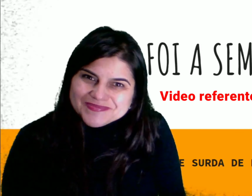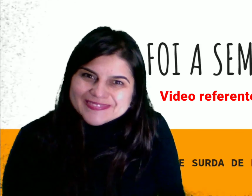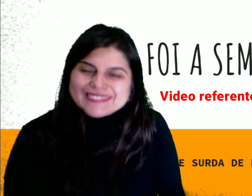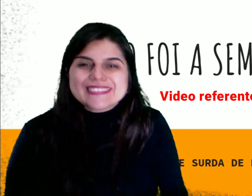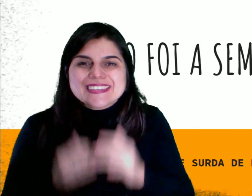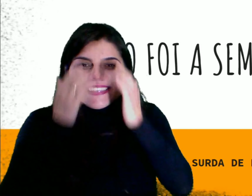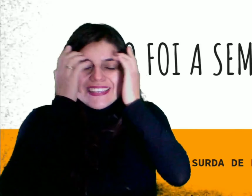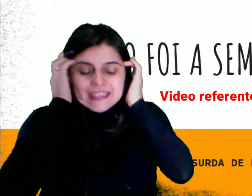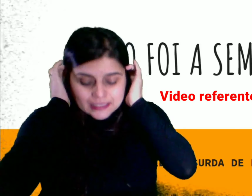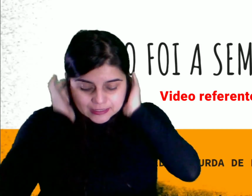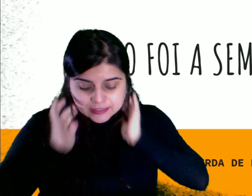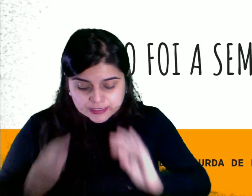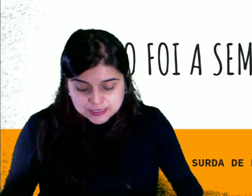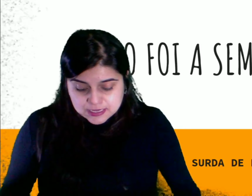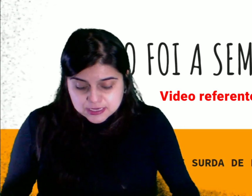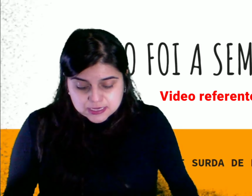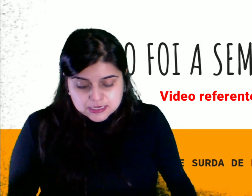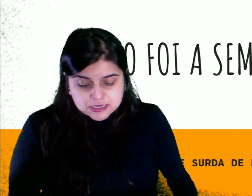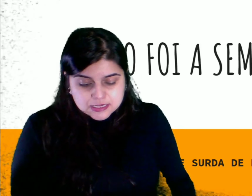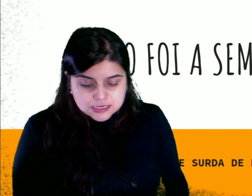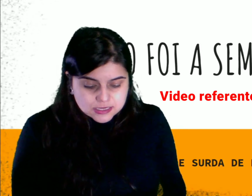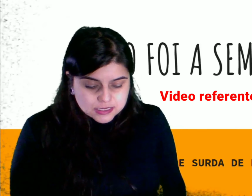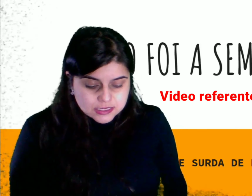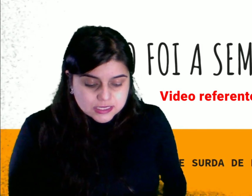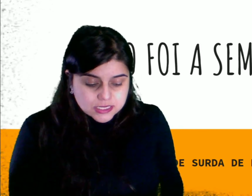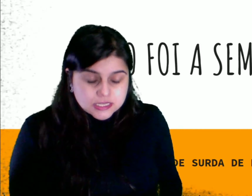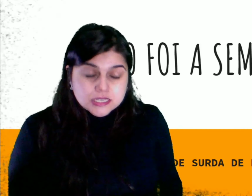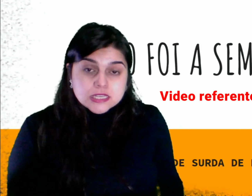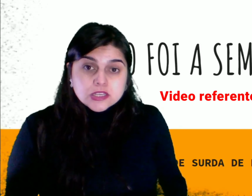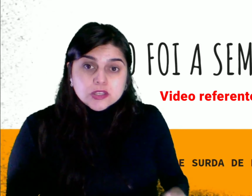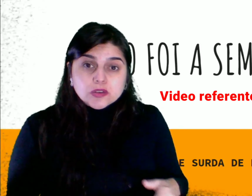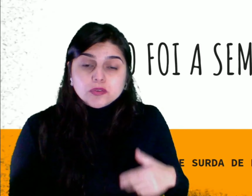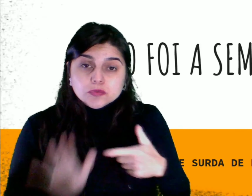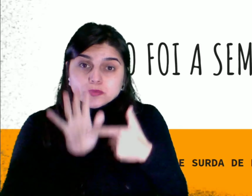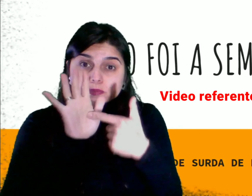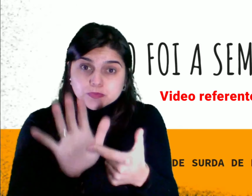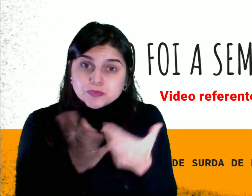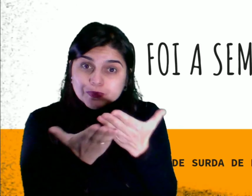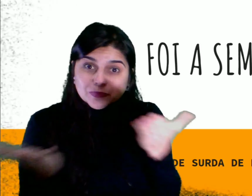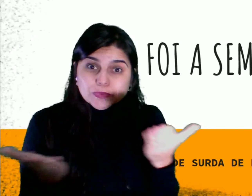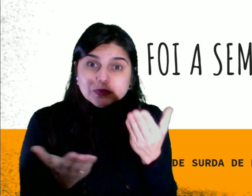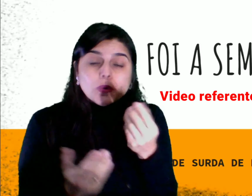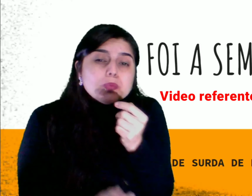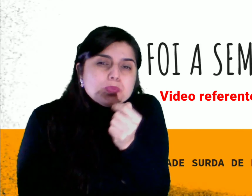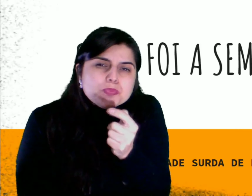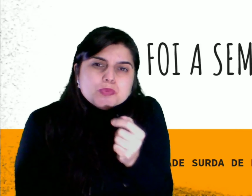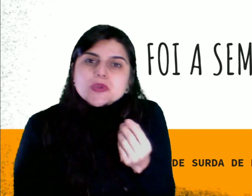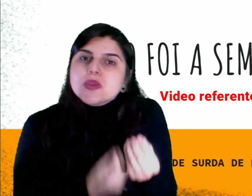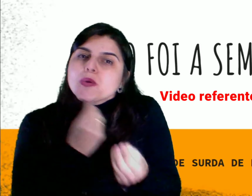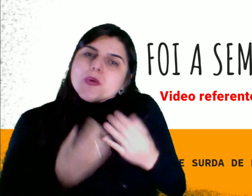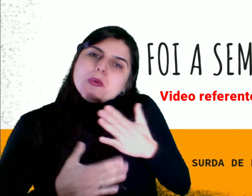meu filho conseguiu, se não conseguiu. Então, eu vou compartilhar um pouquinho com vocês.